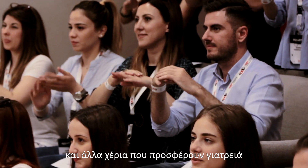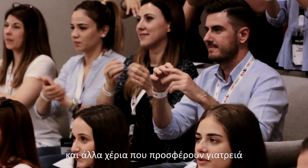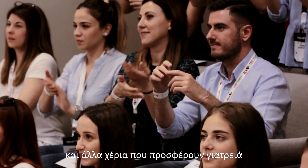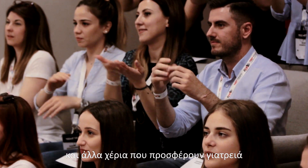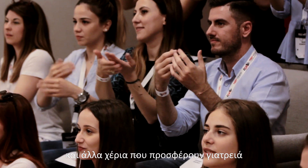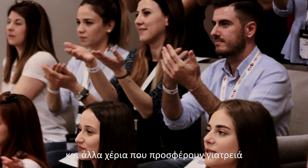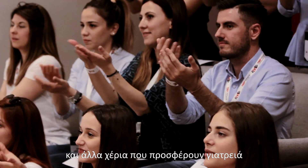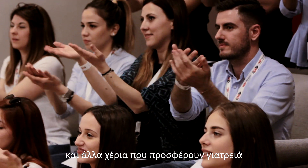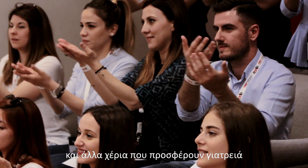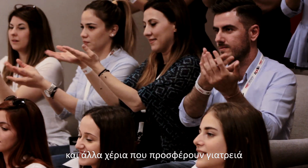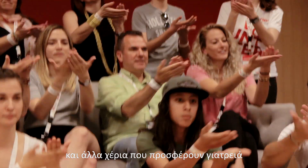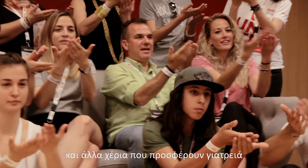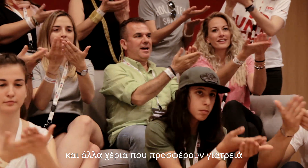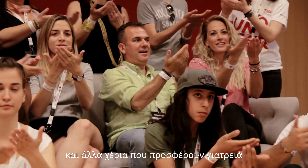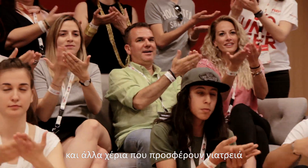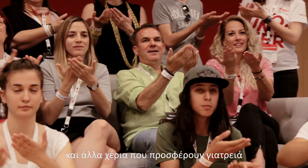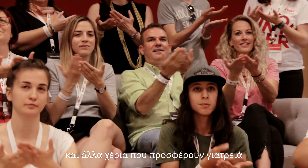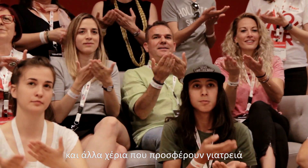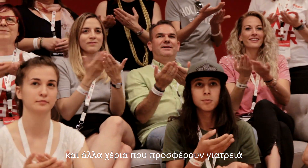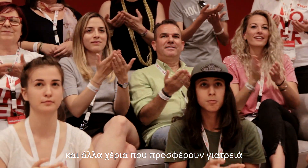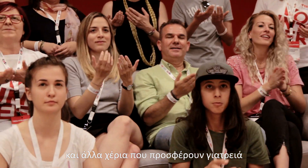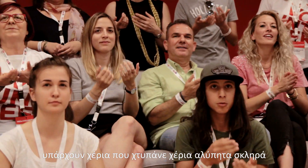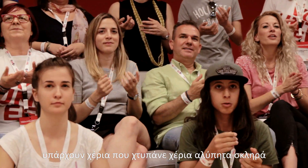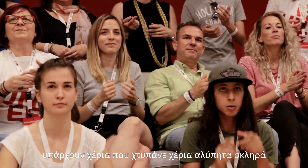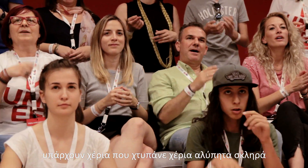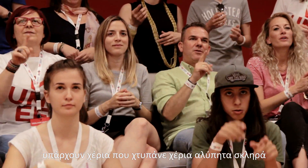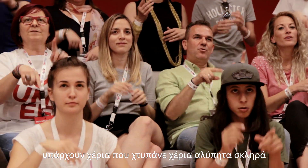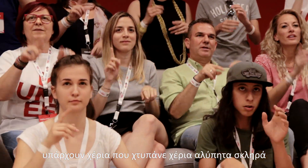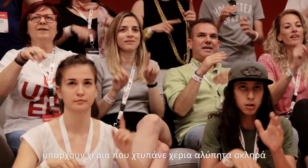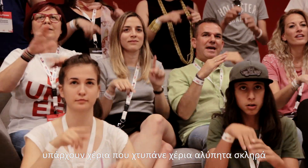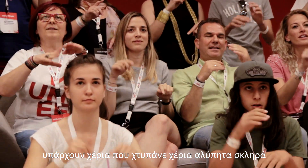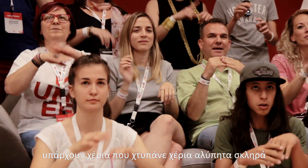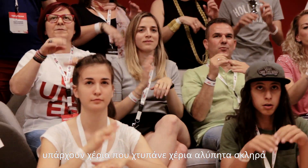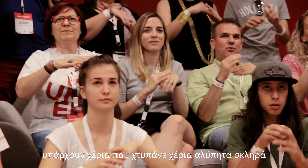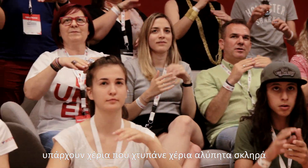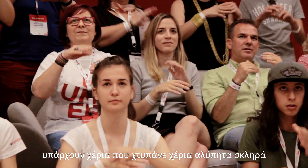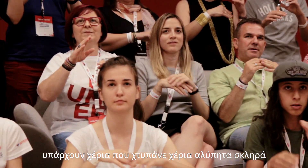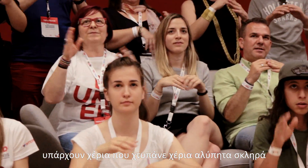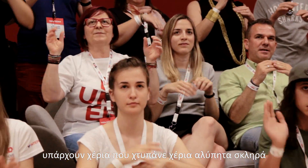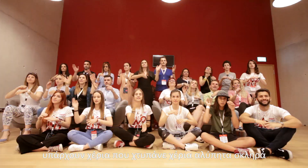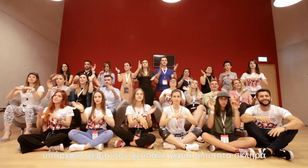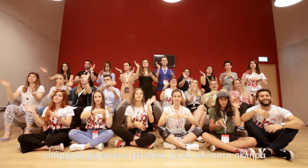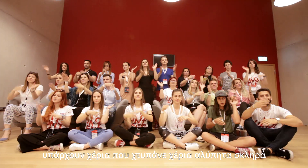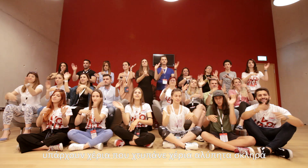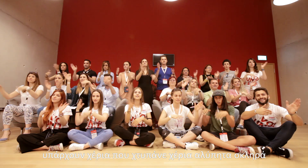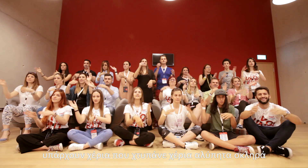προσφέρουν γιατρία Υπάρχουν χέρια που χτυπάνε χέρια λύπητα